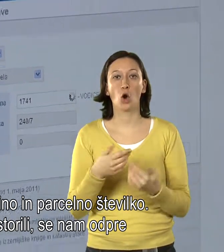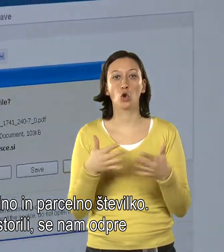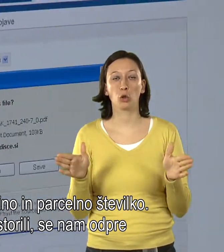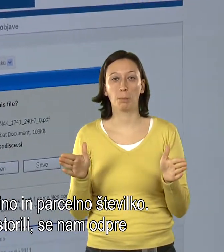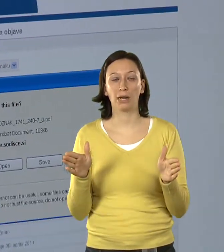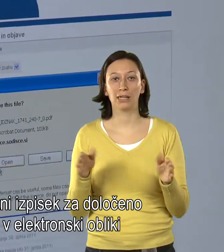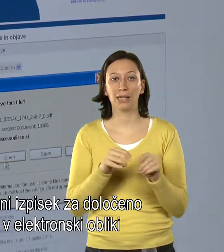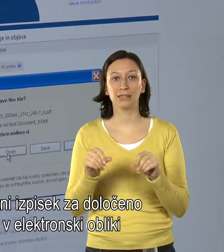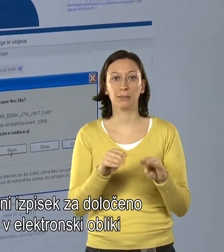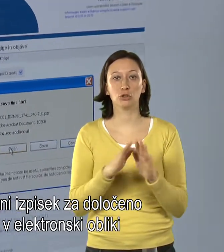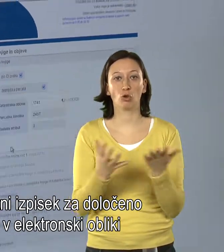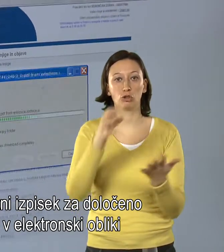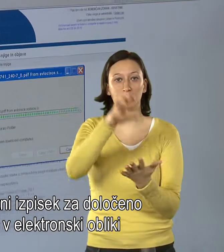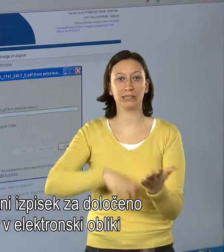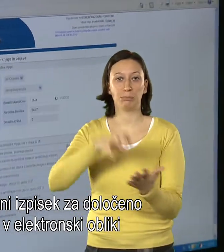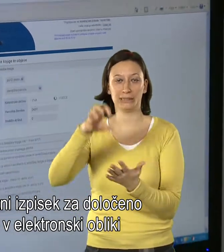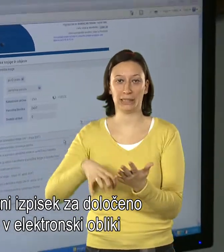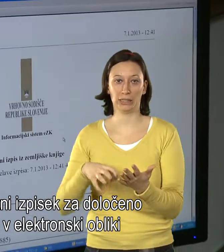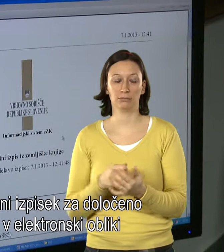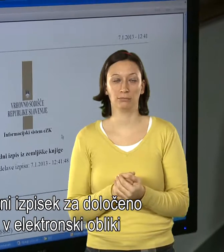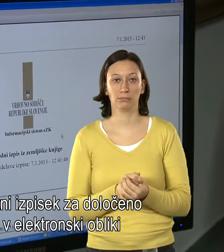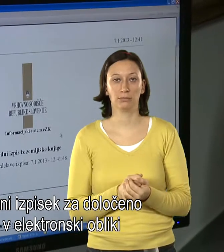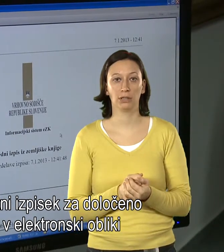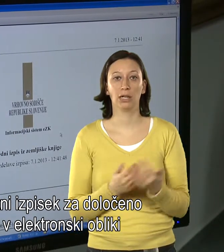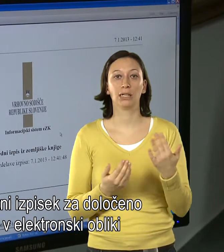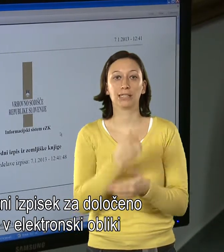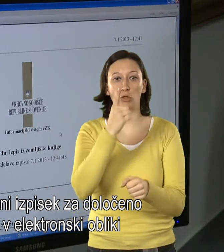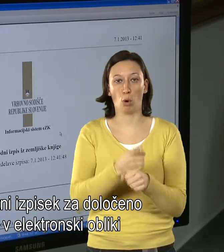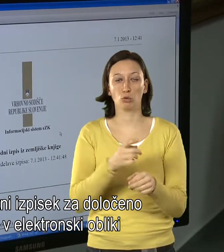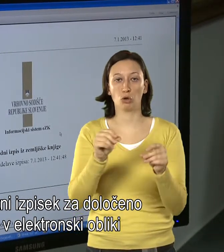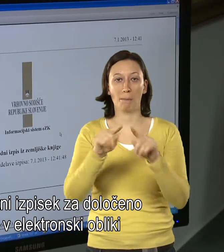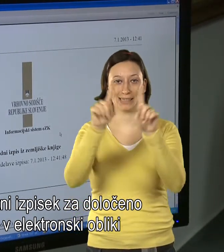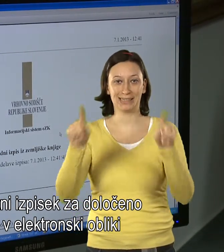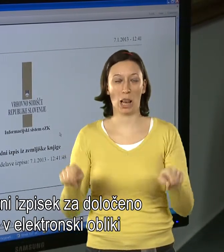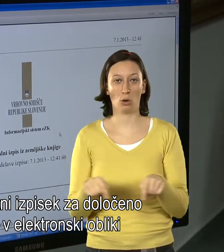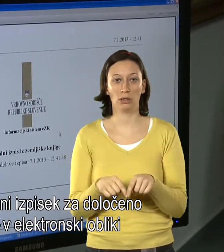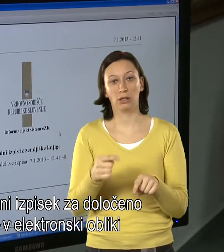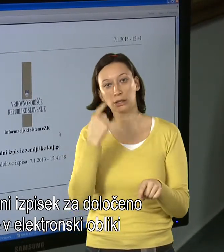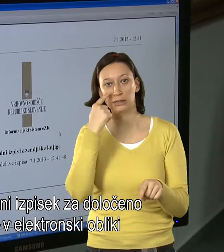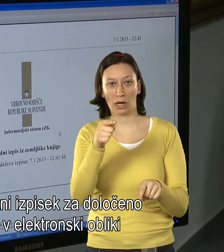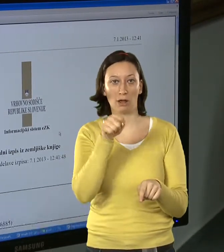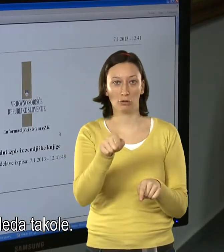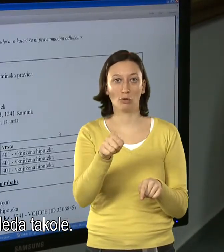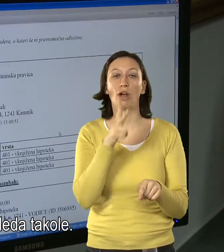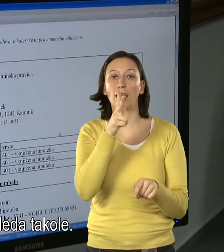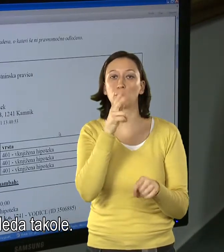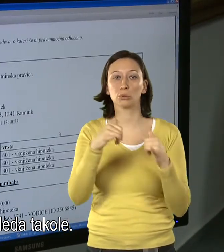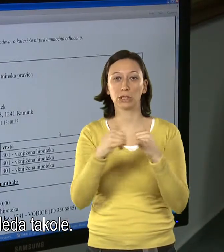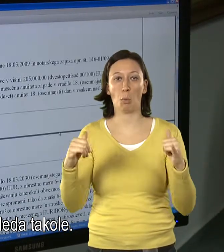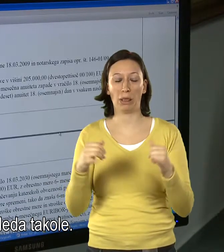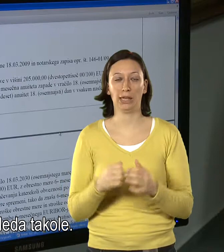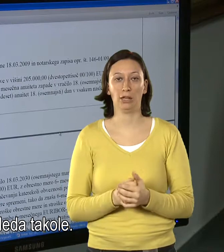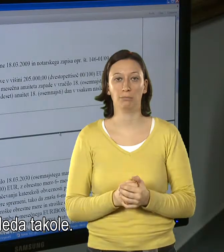odpre zemljiškoknjižni izpisek za določeno parcelo, ki izgleda tako v elektronski obliki.